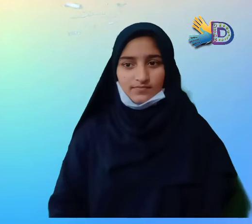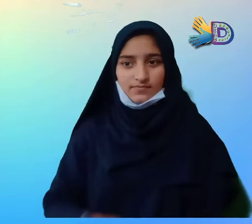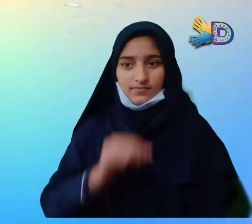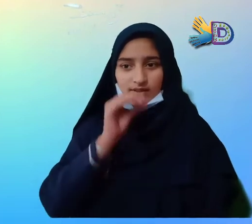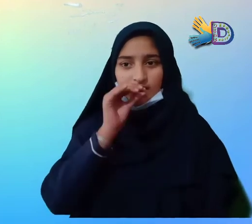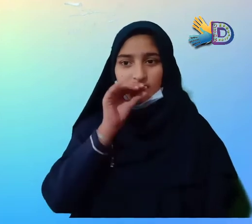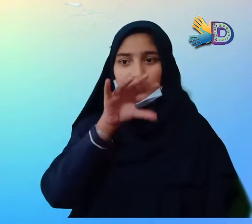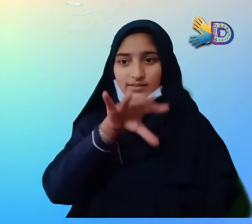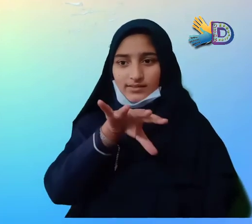ऐलान।